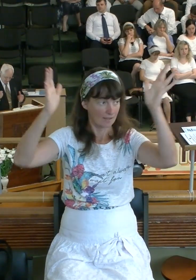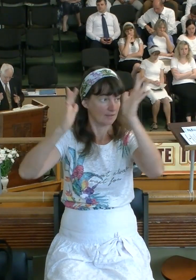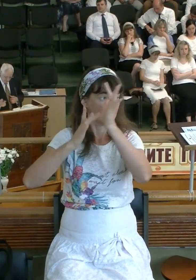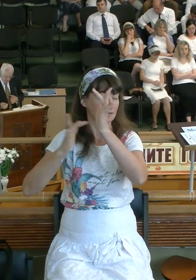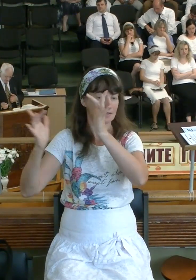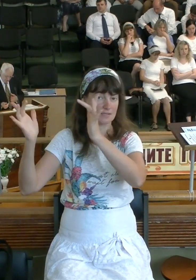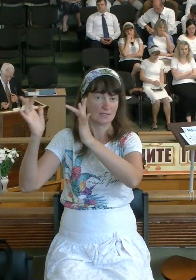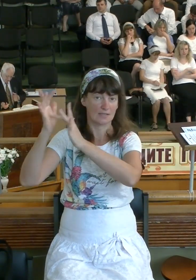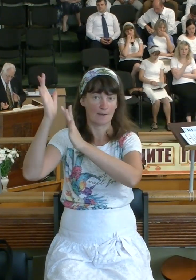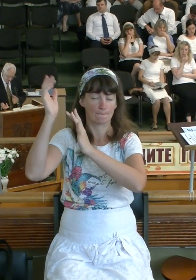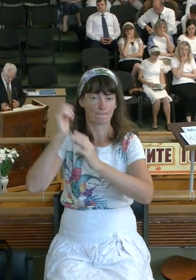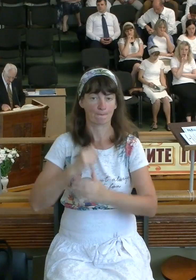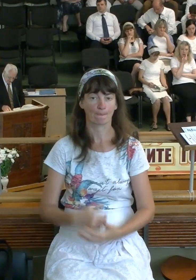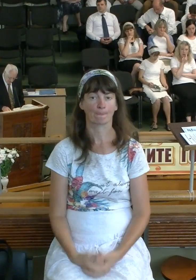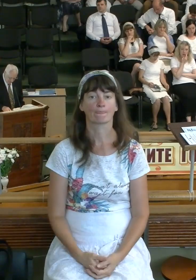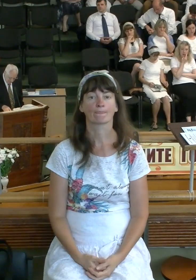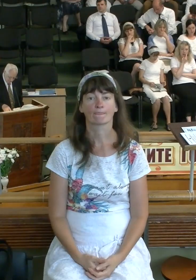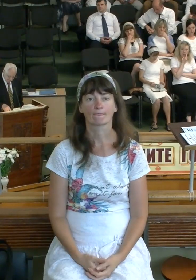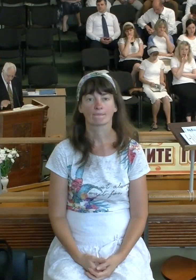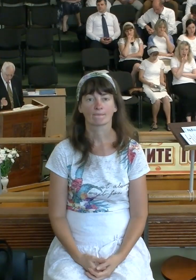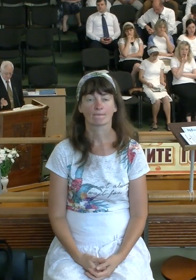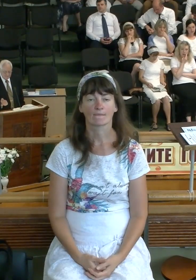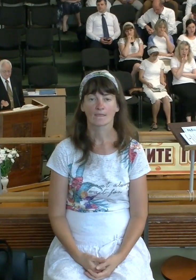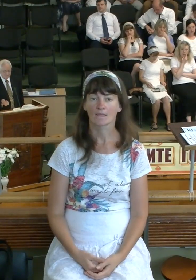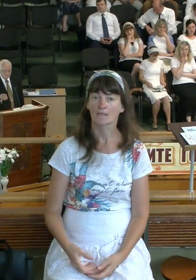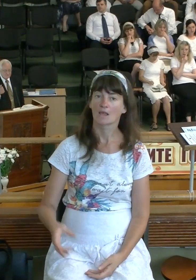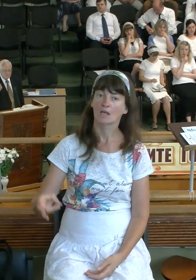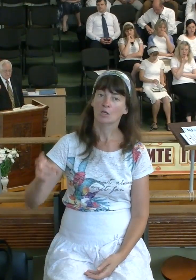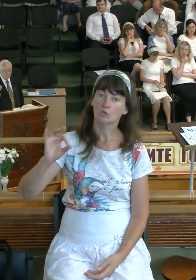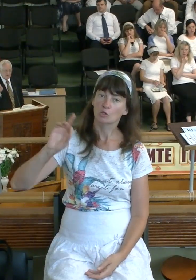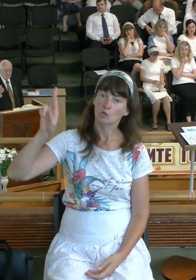прославлять. Ну, давайте прочитаем. Иоанна